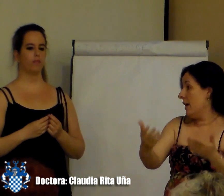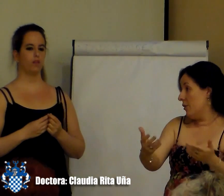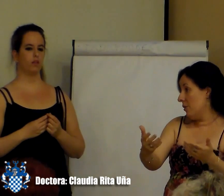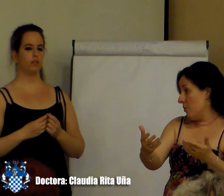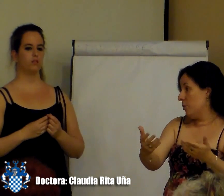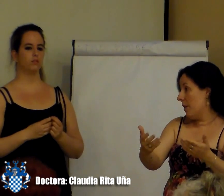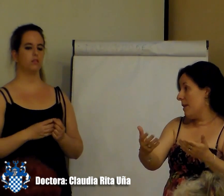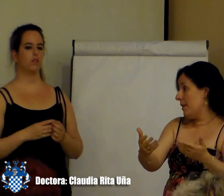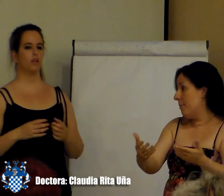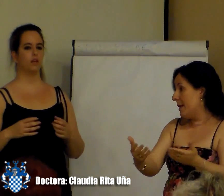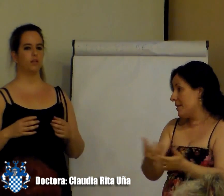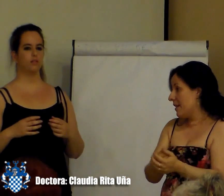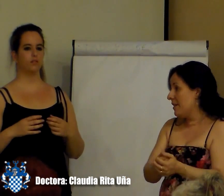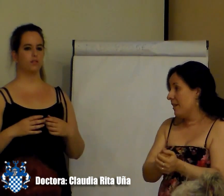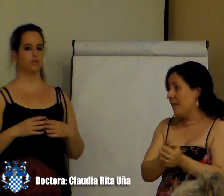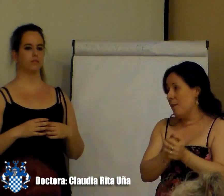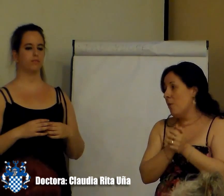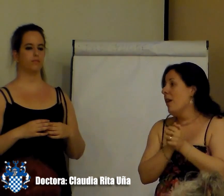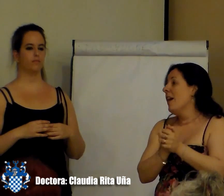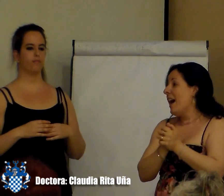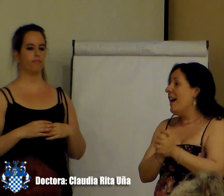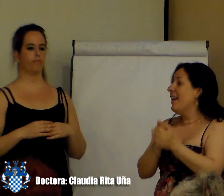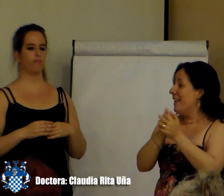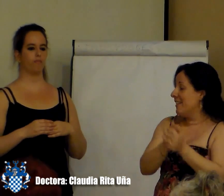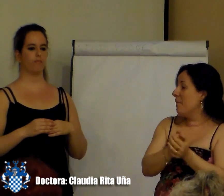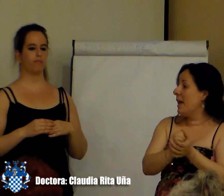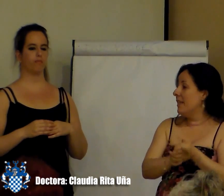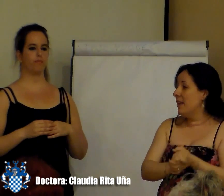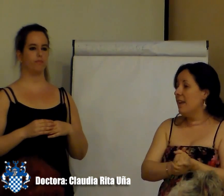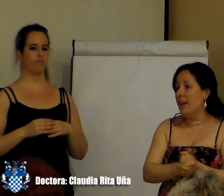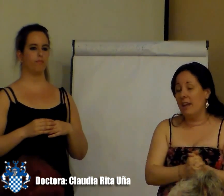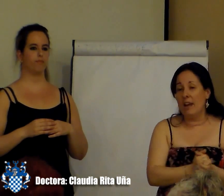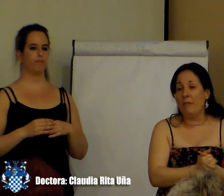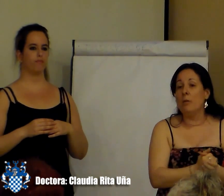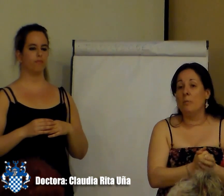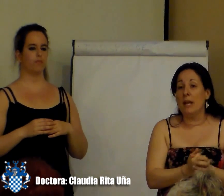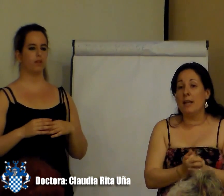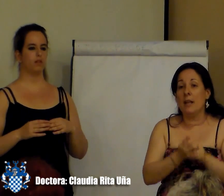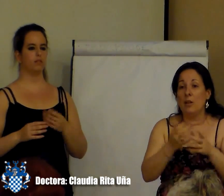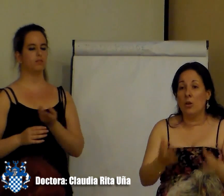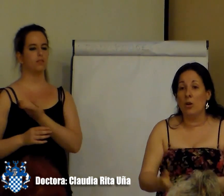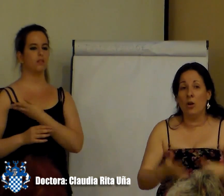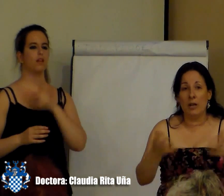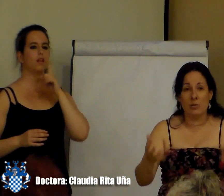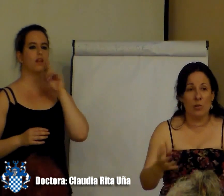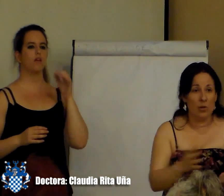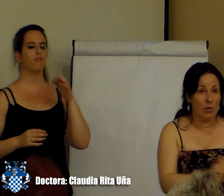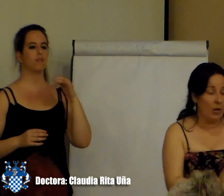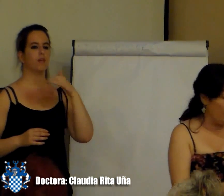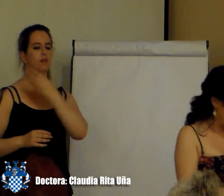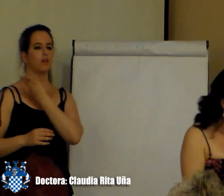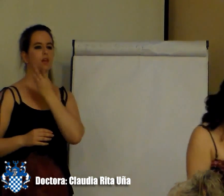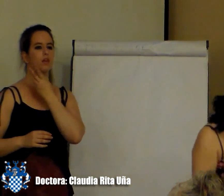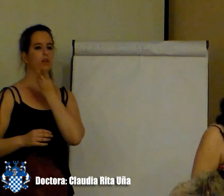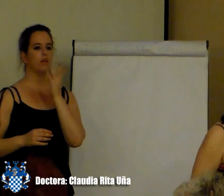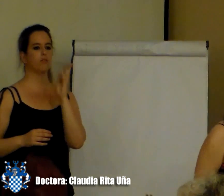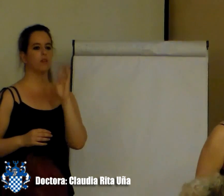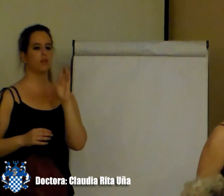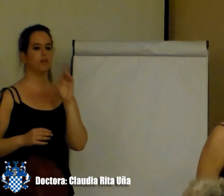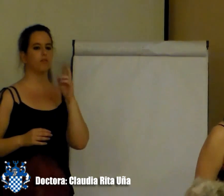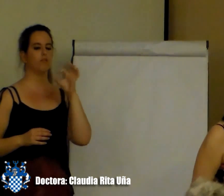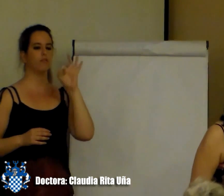valor agregado, justamente para ser reiterativo, al tema de la fibromialgia, el dolor y el sueño no